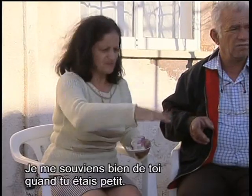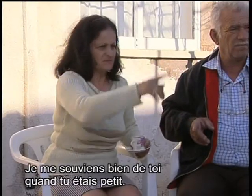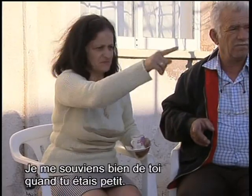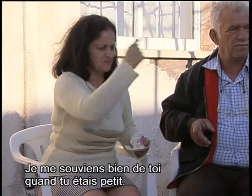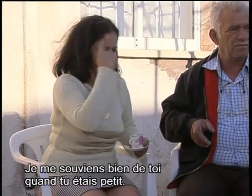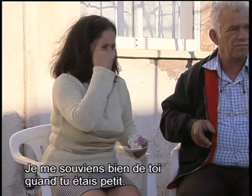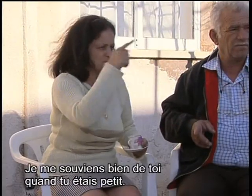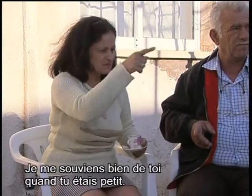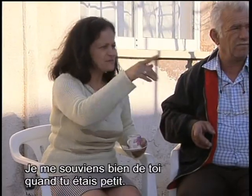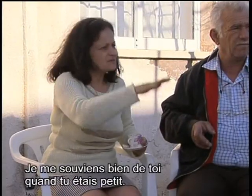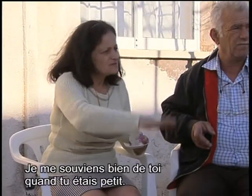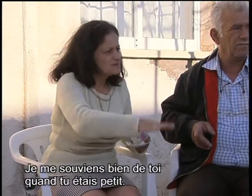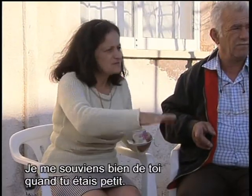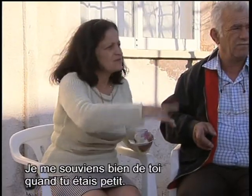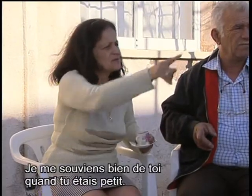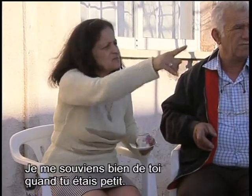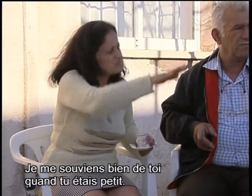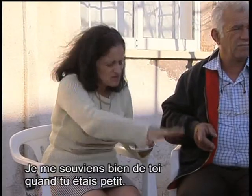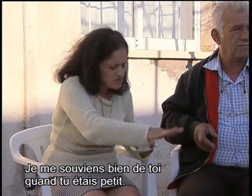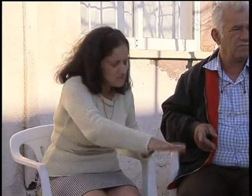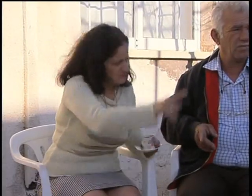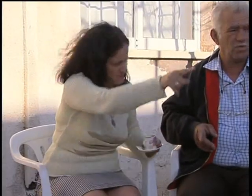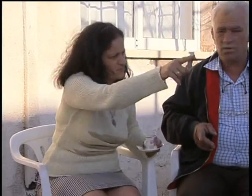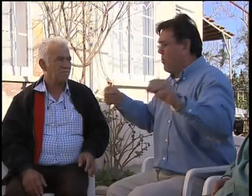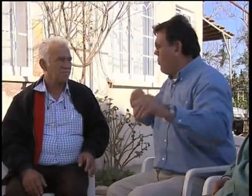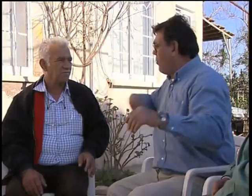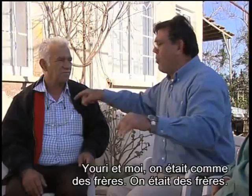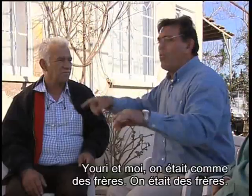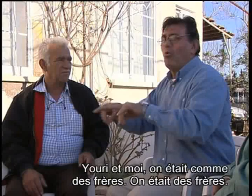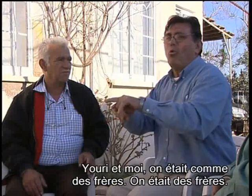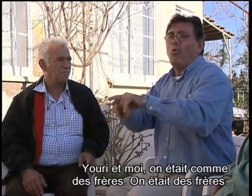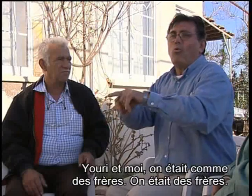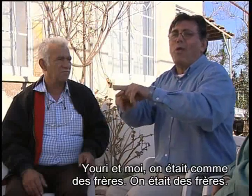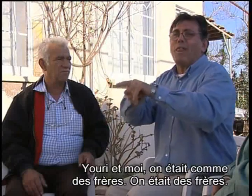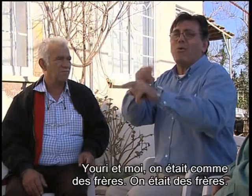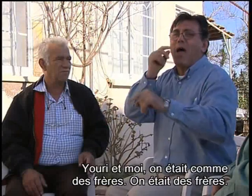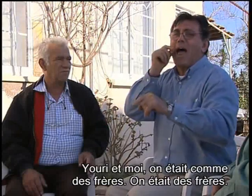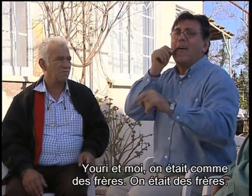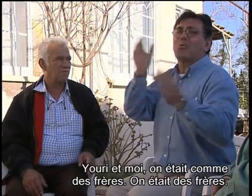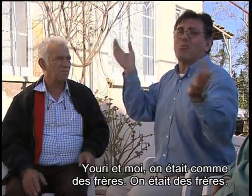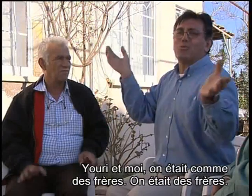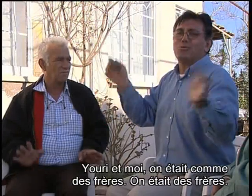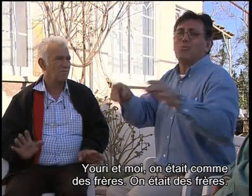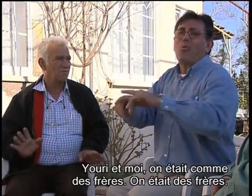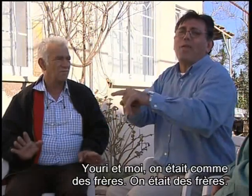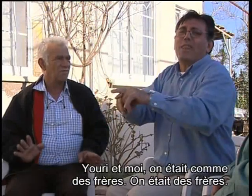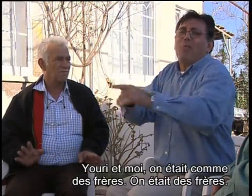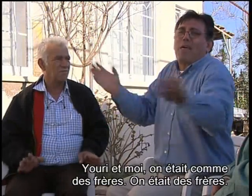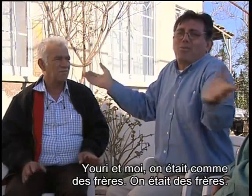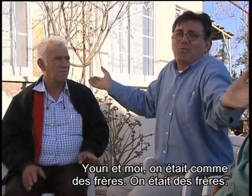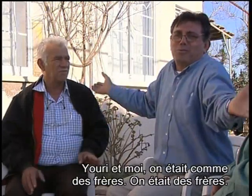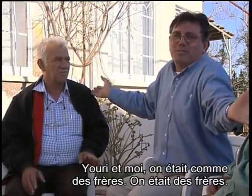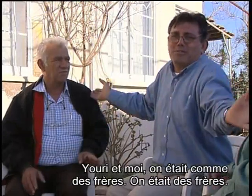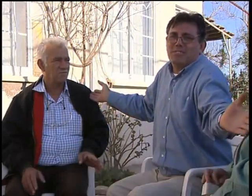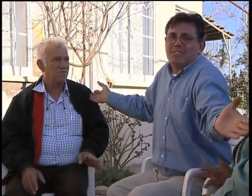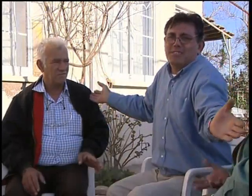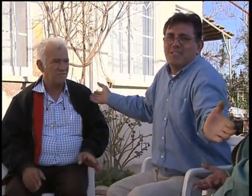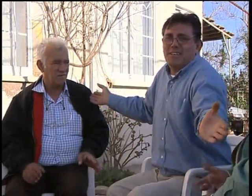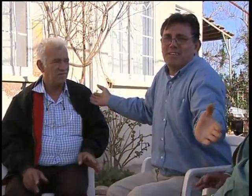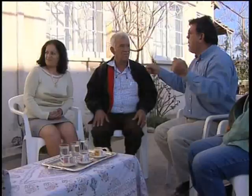Je me souviens de toi quand t'étais petit. Je me souviens bien de toi. Yuri et moi, on était comme des frères. On était des frères.